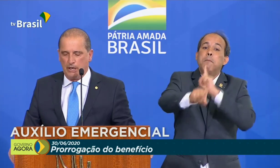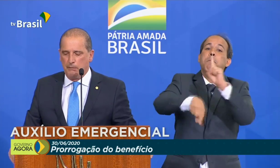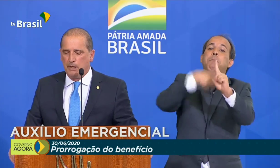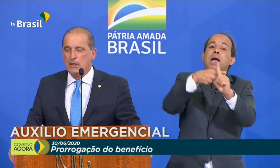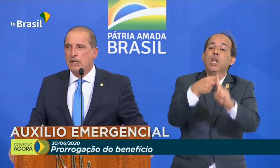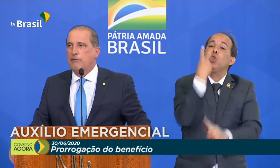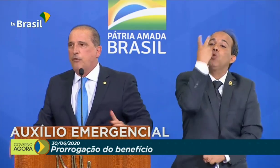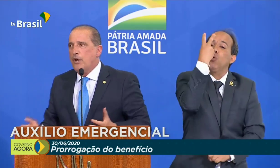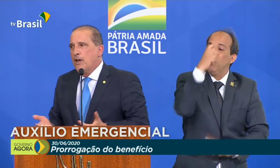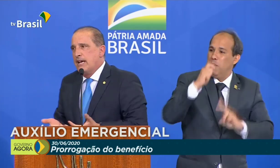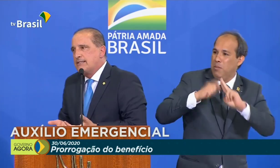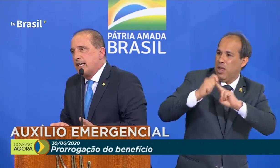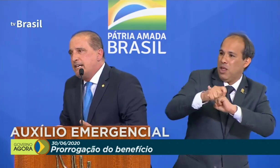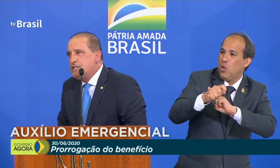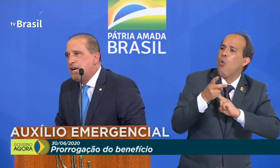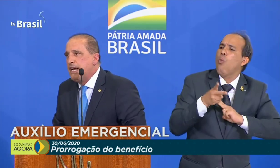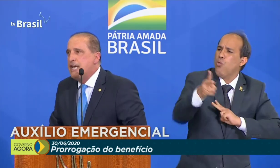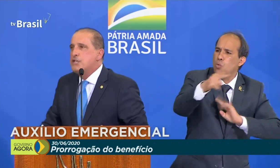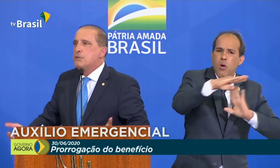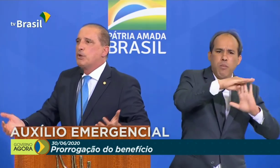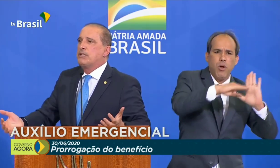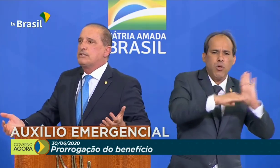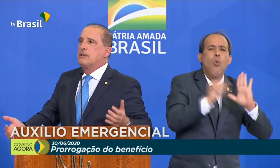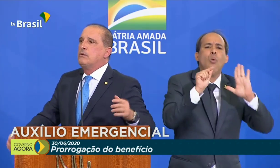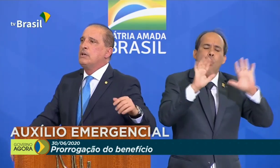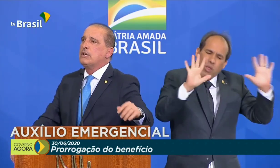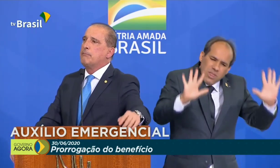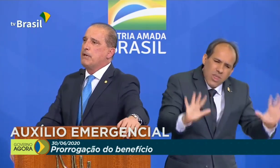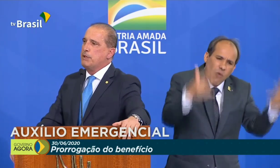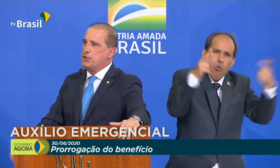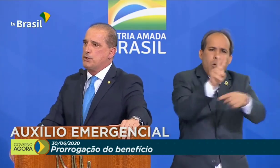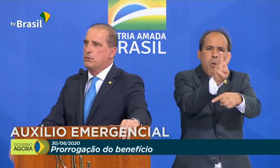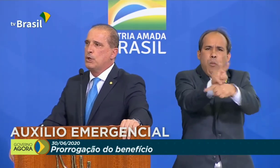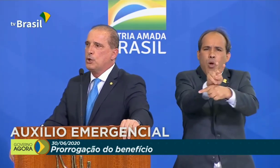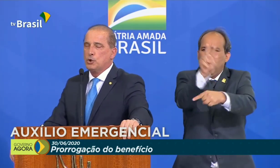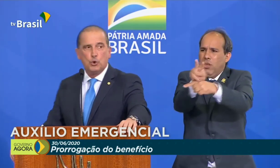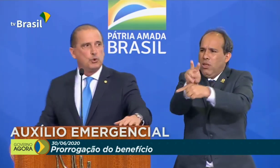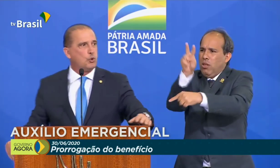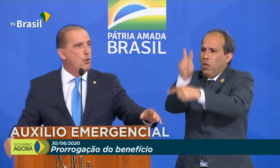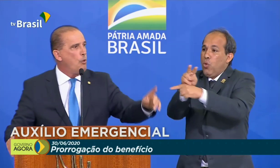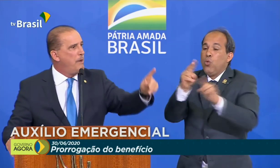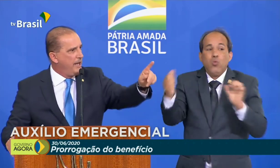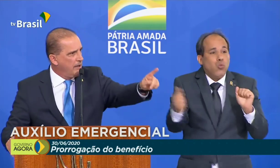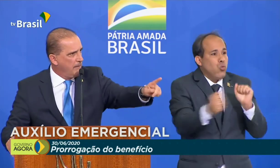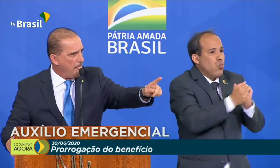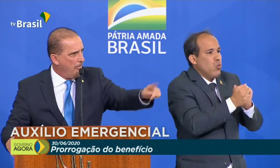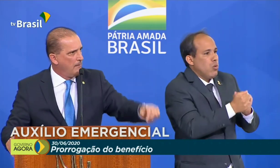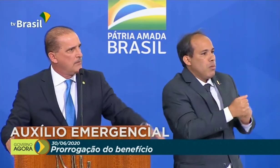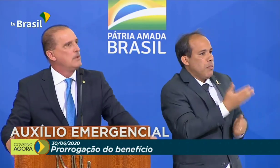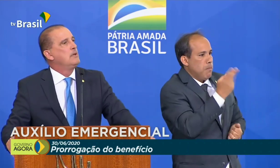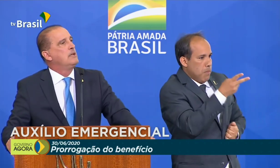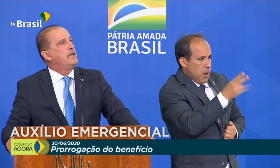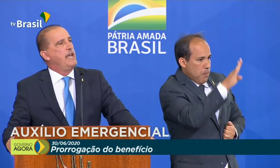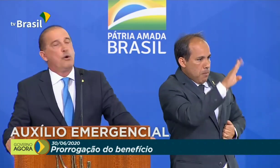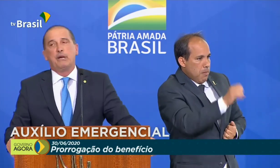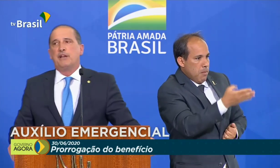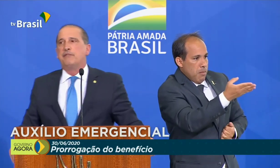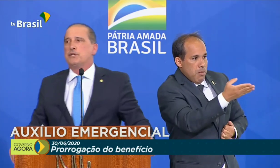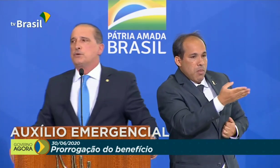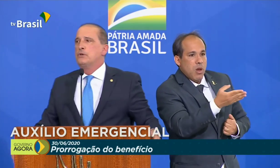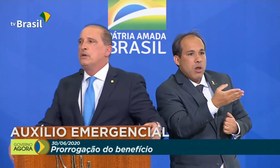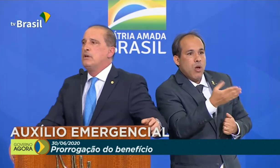de um programa que foi essa grande rede de proteção que permitiu, junto com o BEM, que